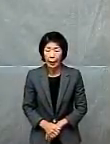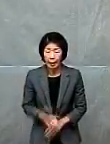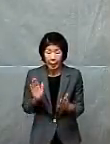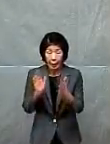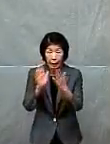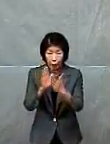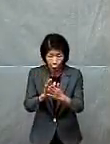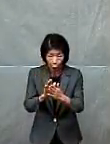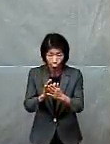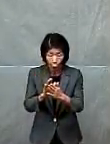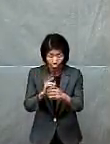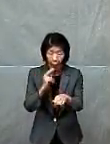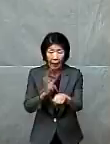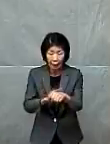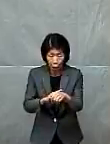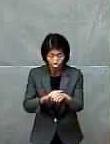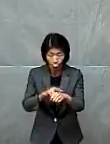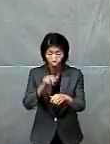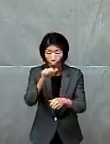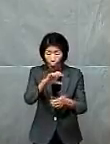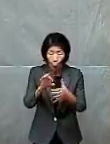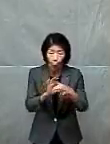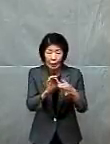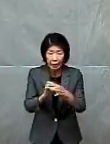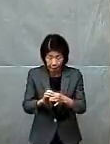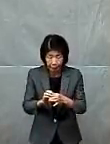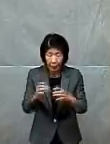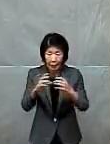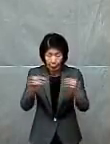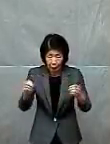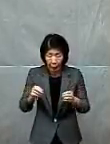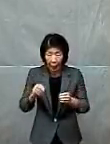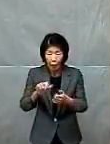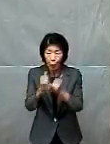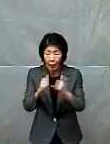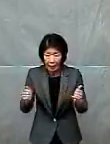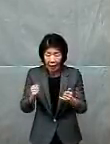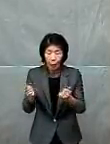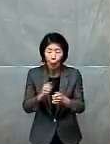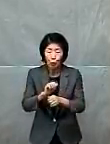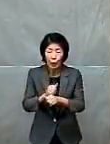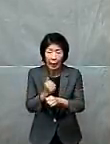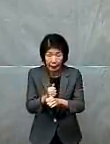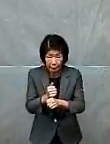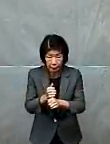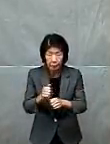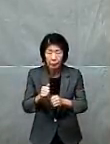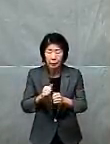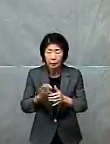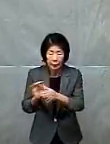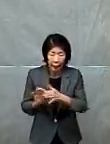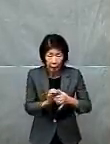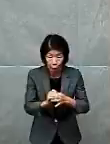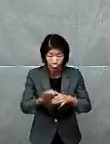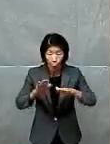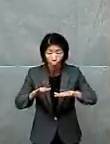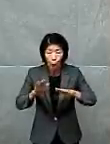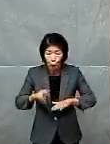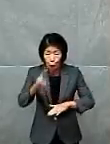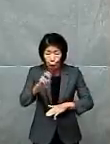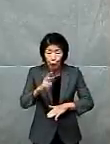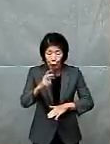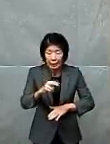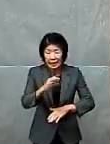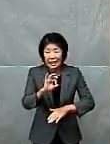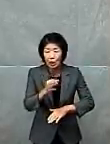です技能五輪全国大会と全国アビリンピックが今週の21日金